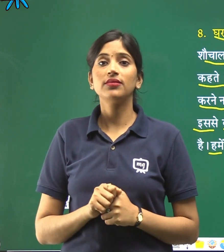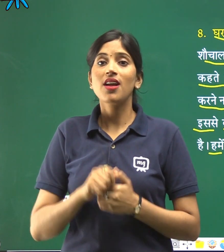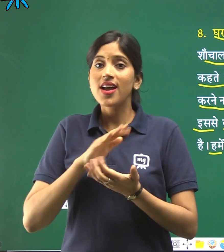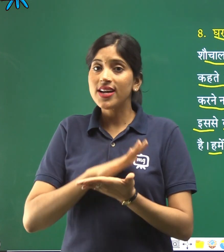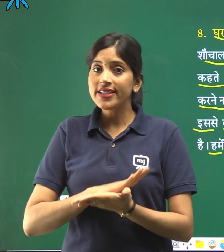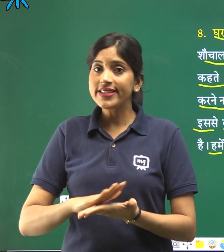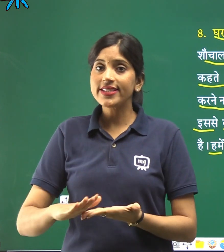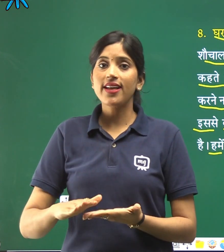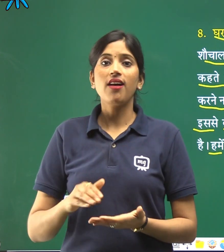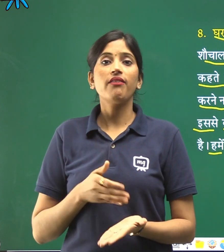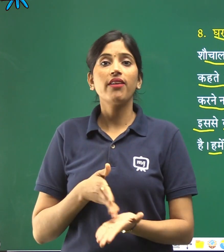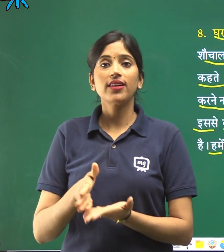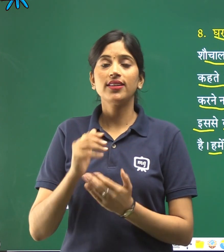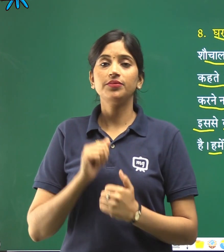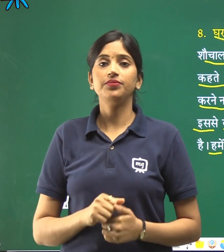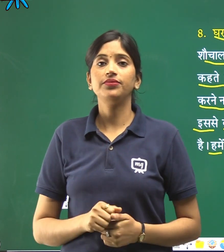साफ रखना